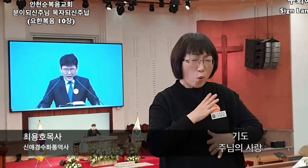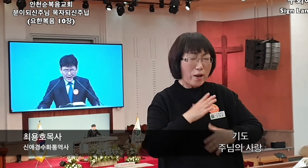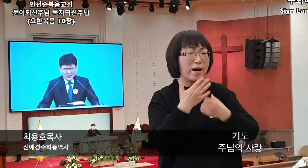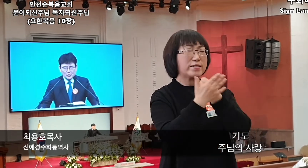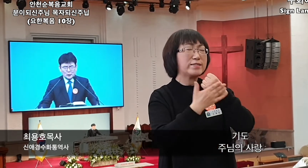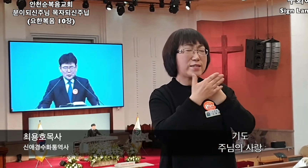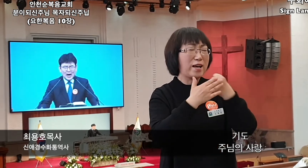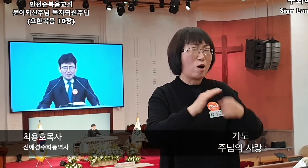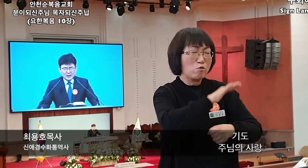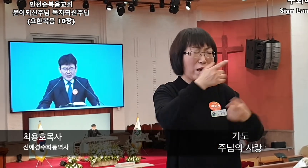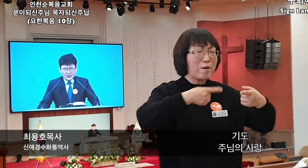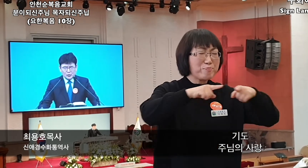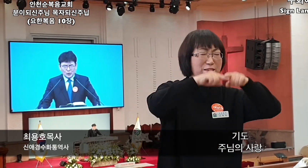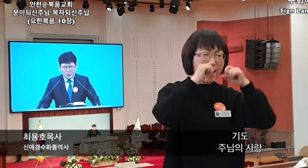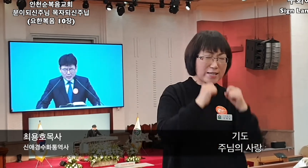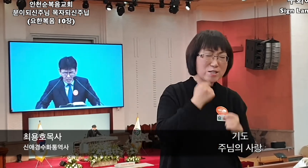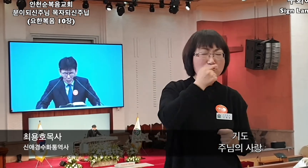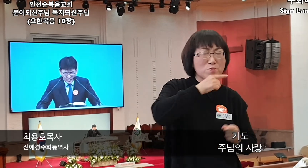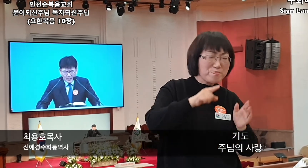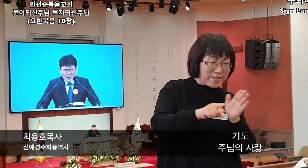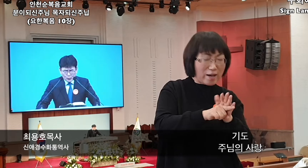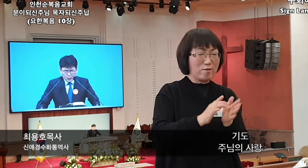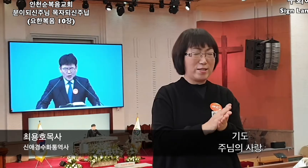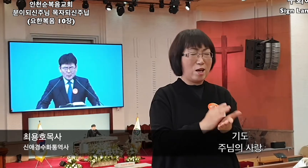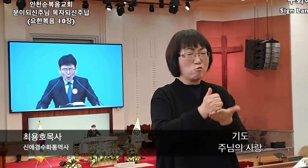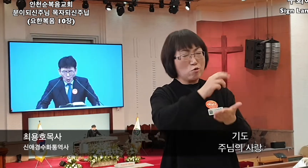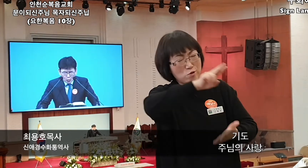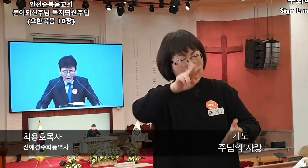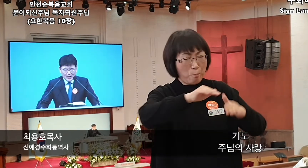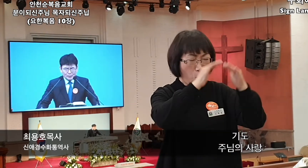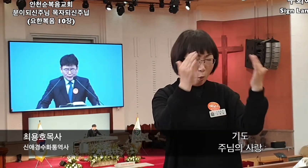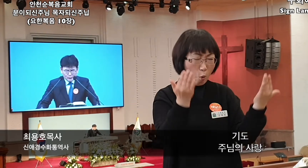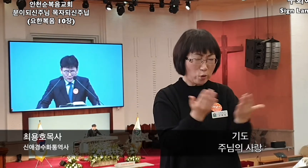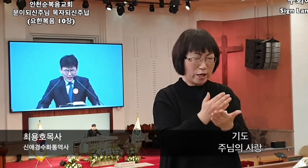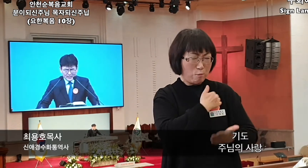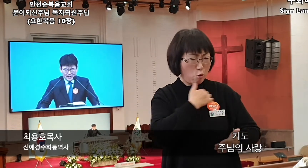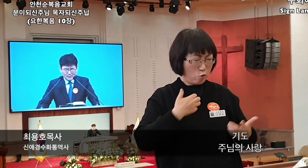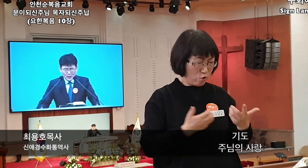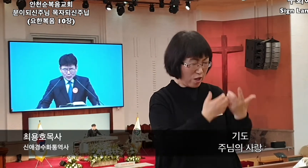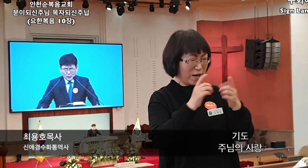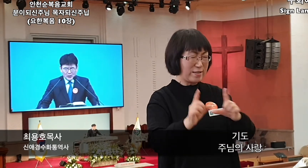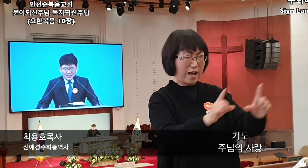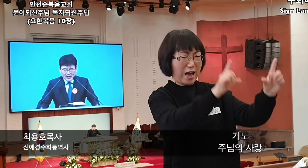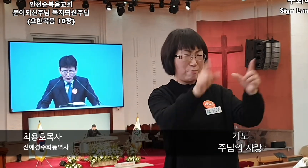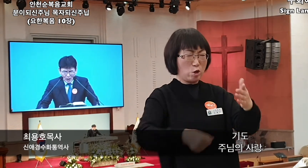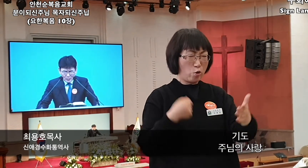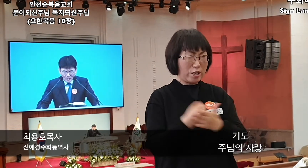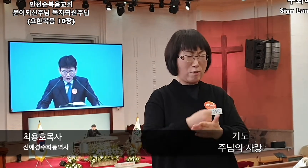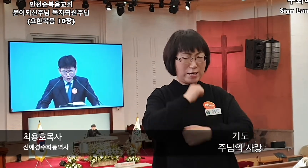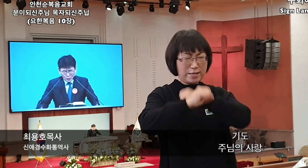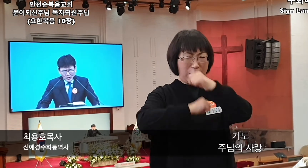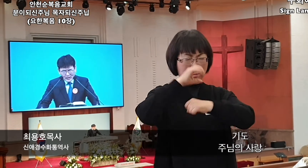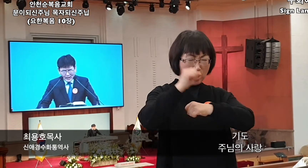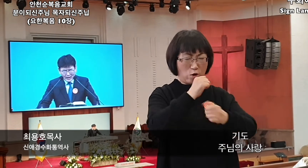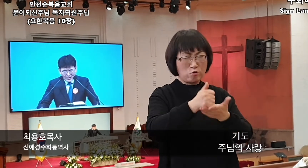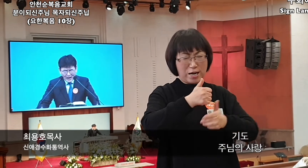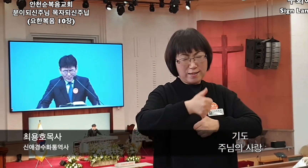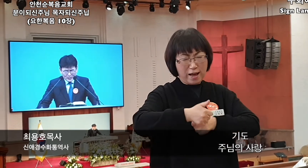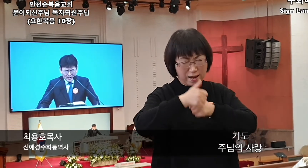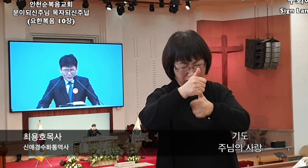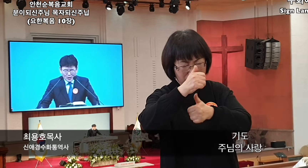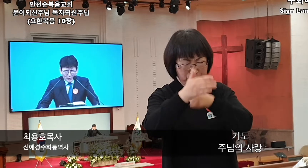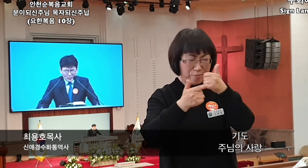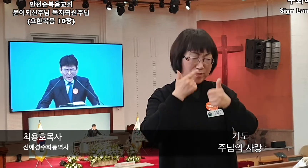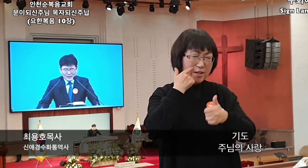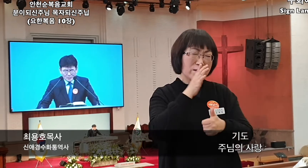놀라우신 은혜가 우리와 함께 하시는 줄 믿사오니, 주여 모두가 다 풍성한 삶, 용기와 자유함으로 주를 따라